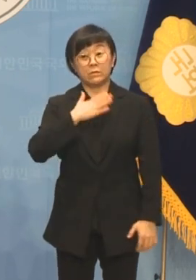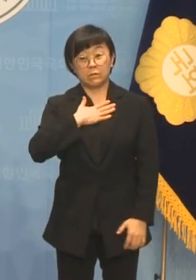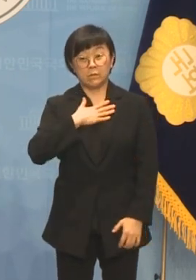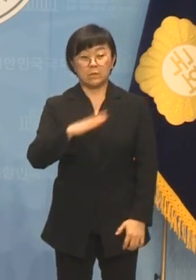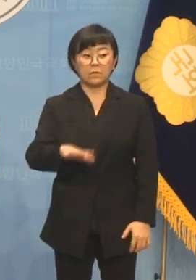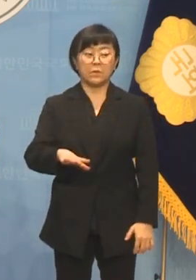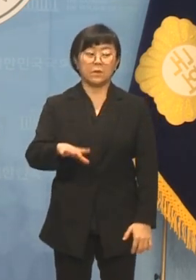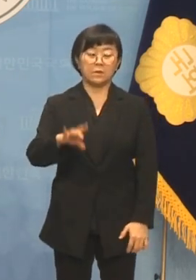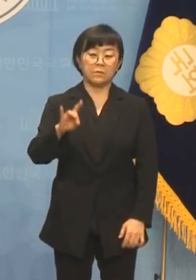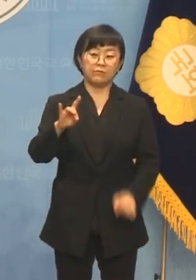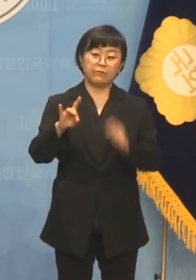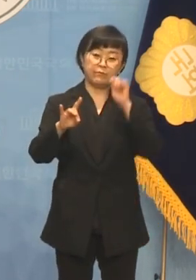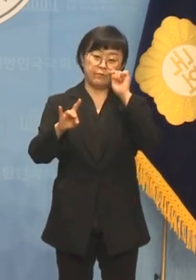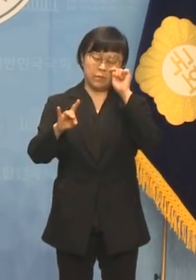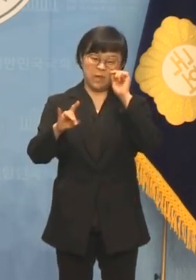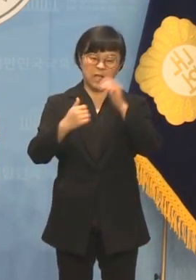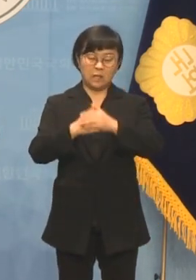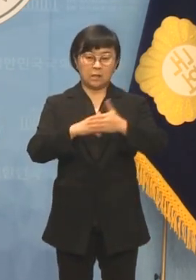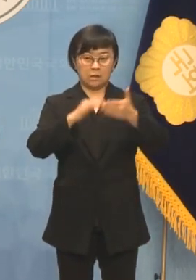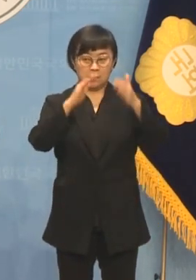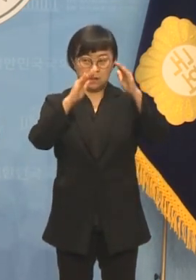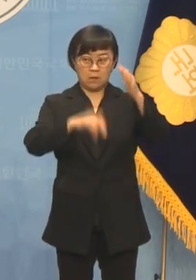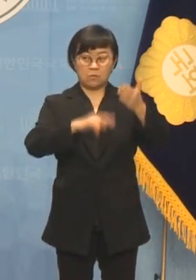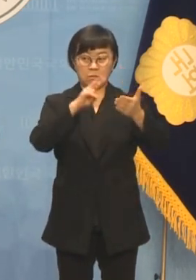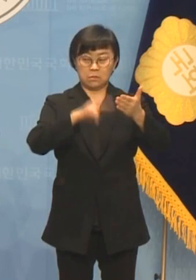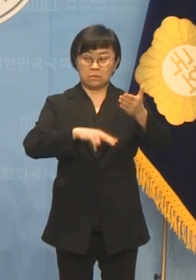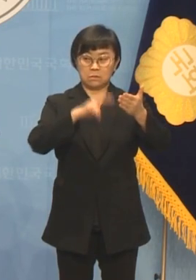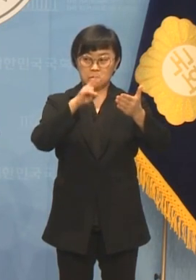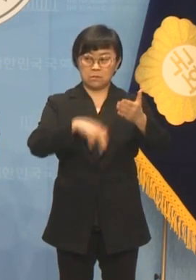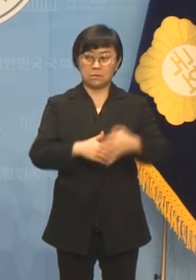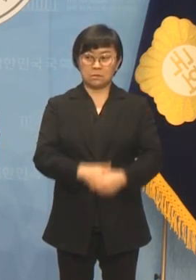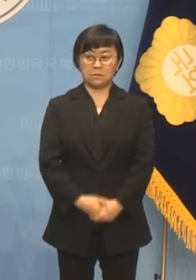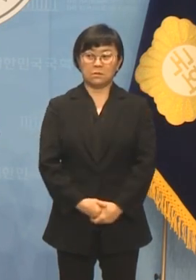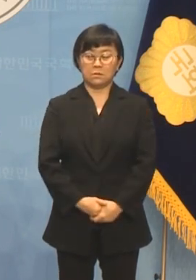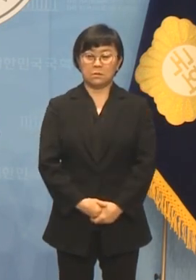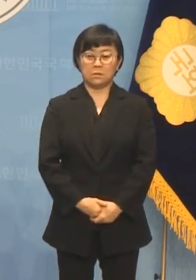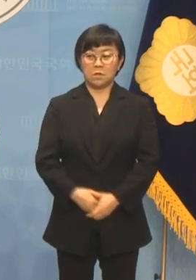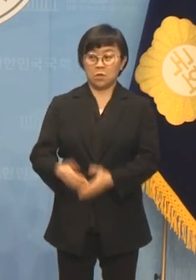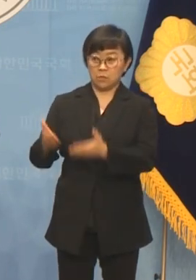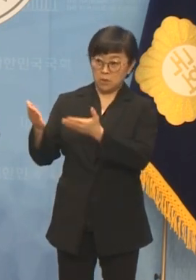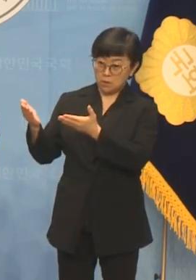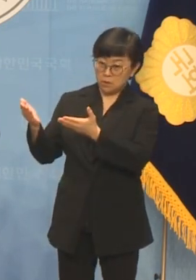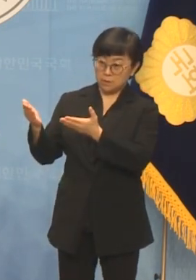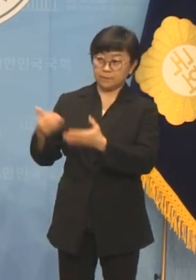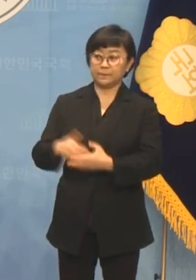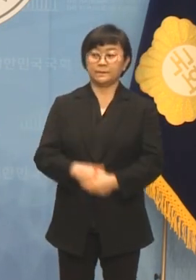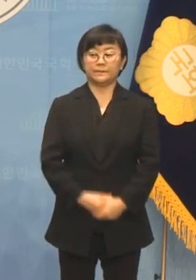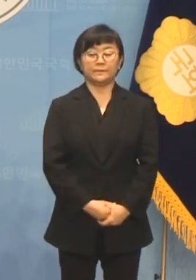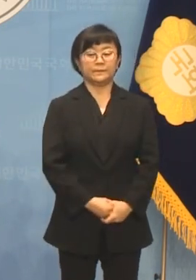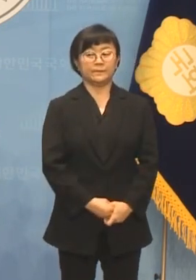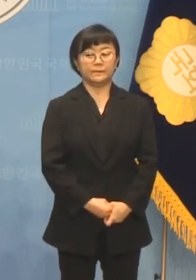먼저 회기문을 낭독하고 잇따라 권명호 의원님께서